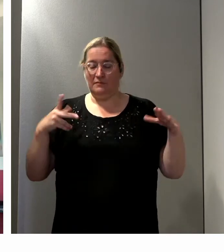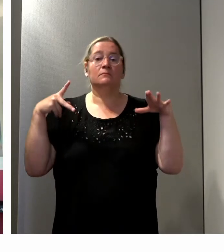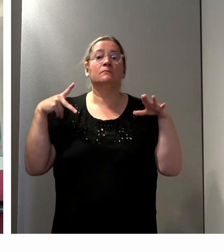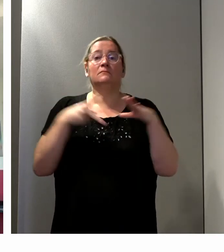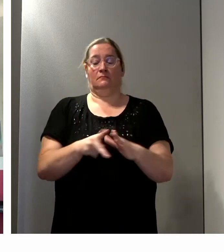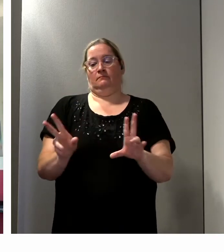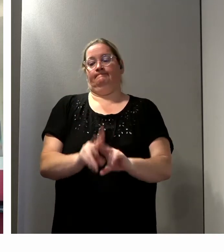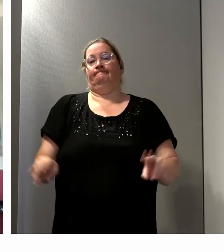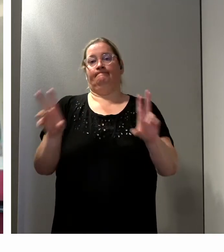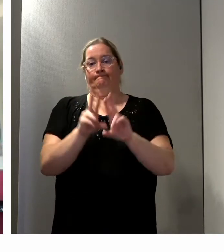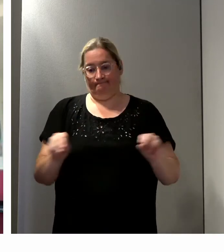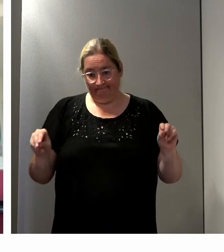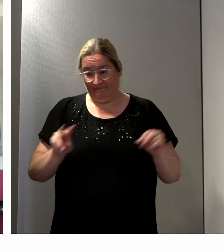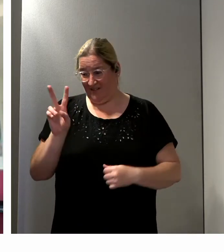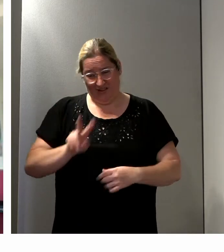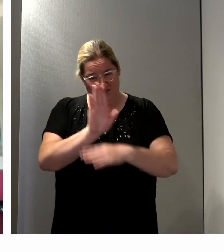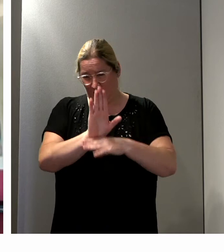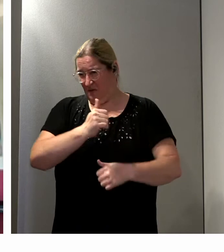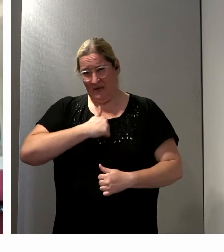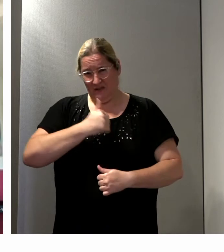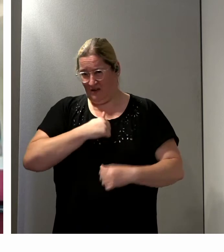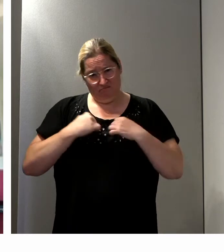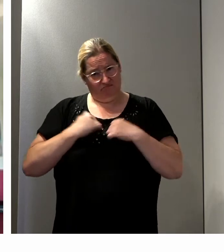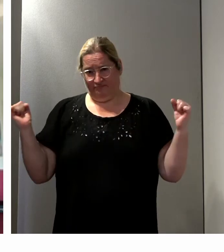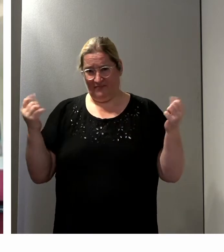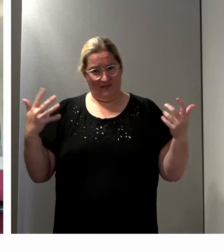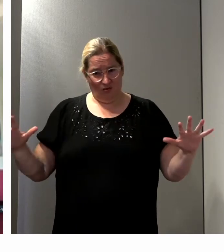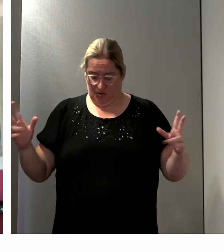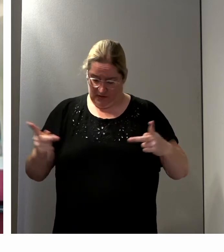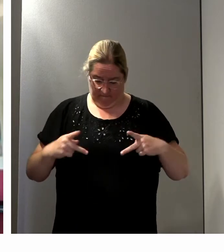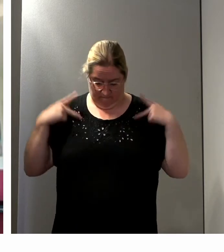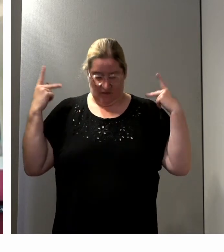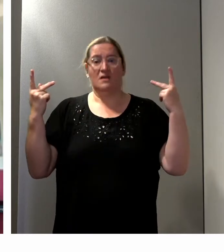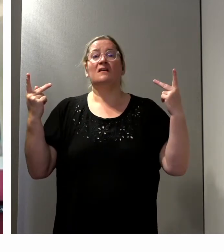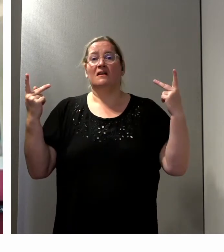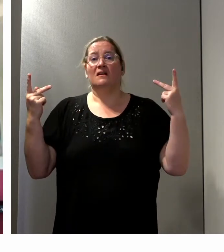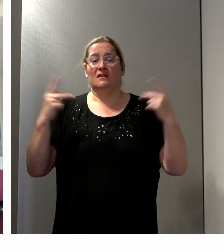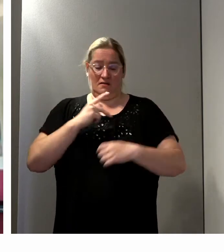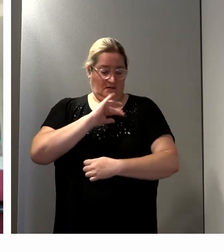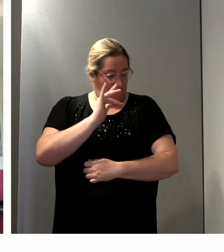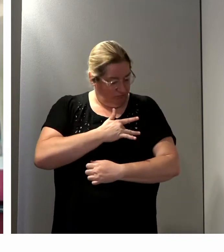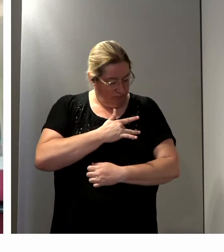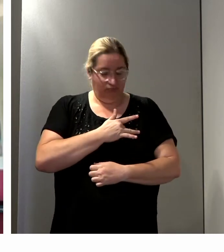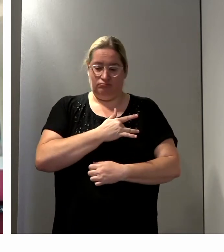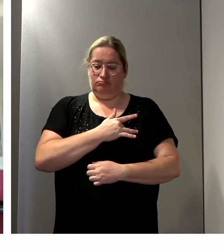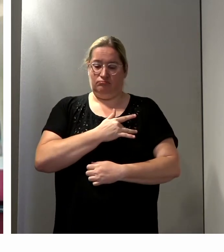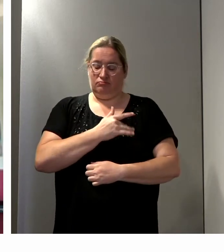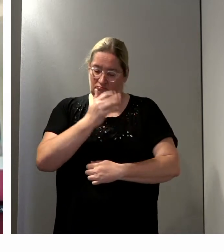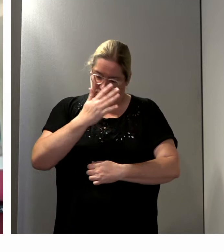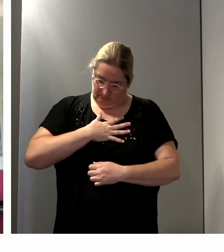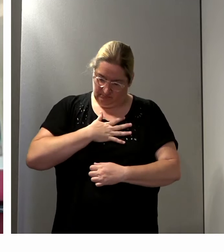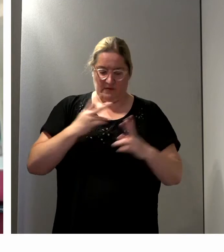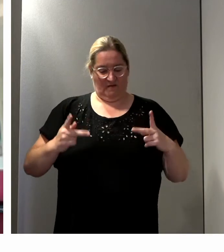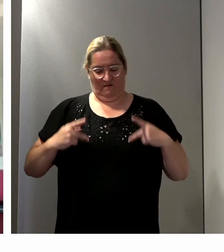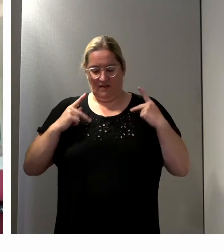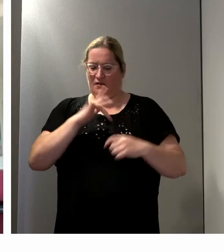dire que c'est vraiment un témoignage personnel et ma vie sentimentale n'a rien à voir avec celle de mon voisin ou ma voisine, qu'il soit